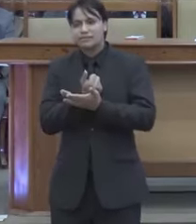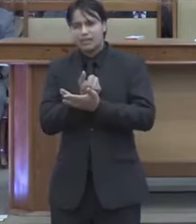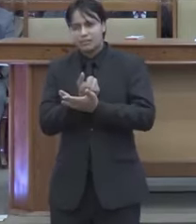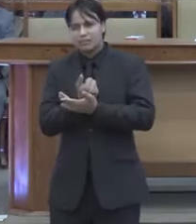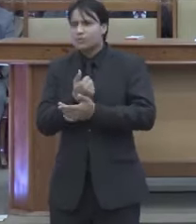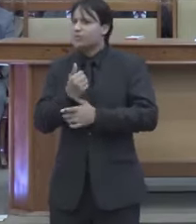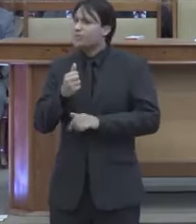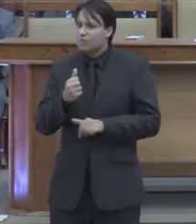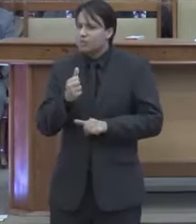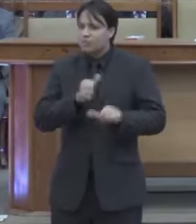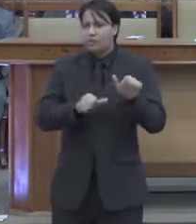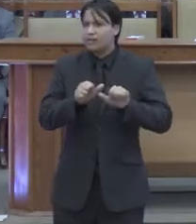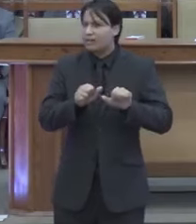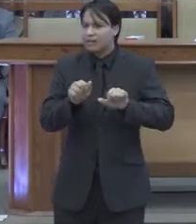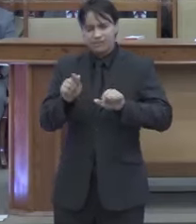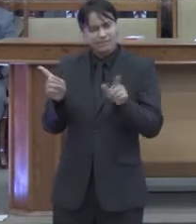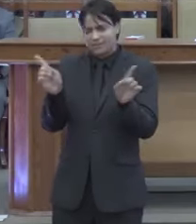nada.